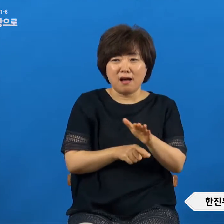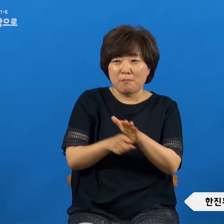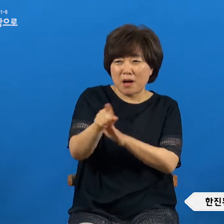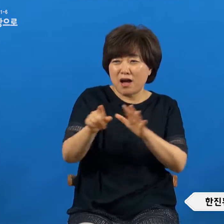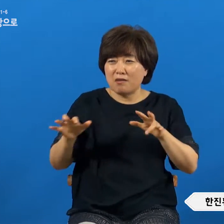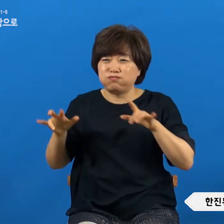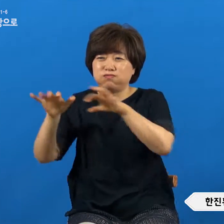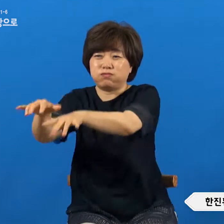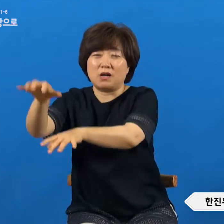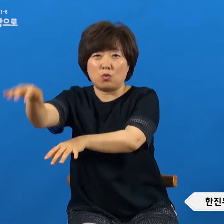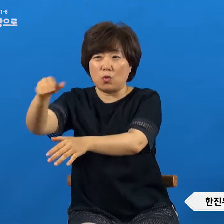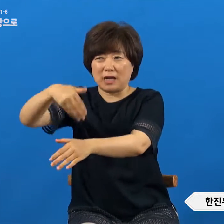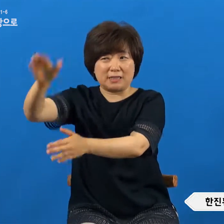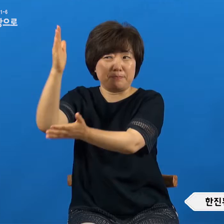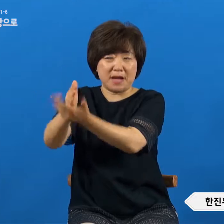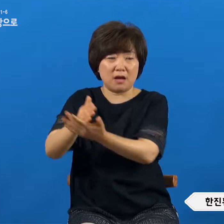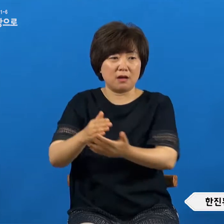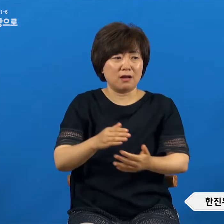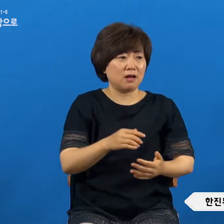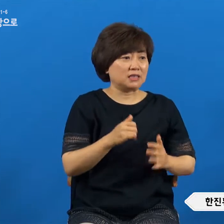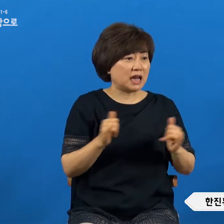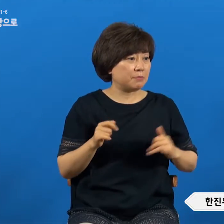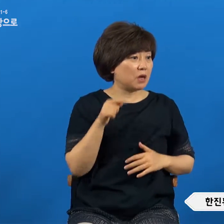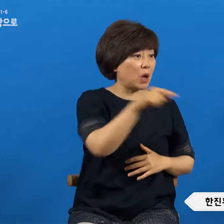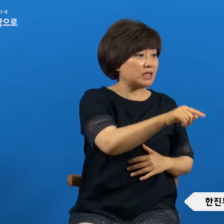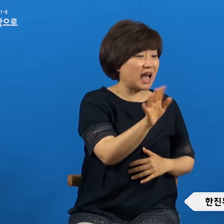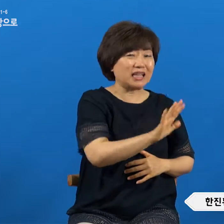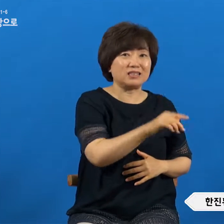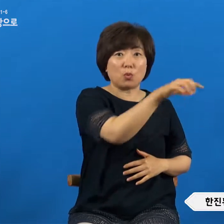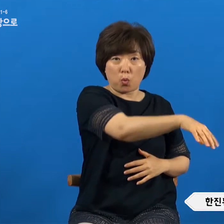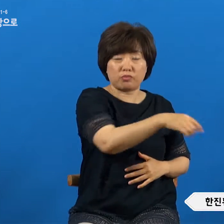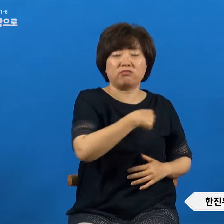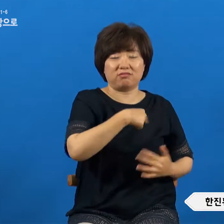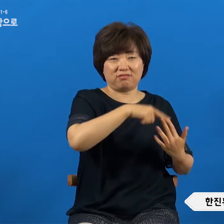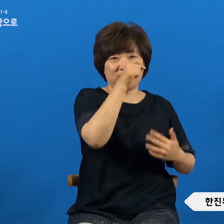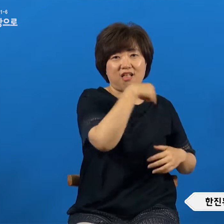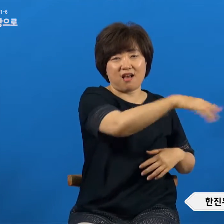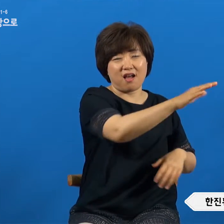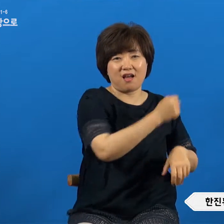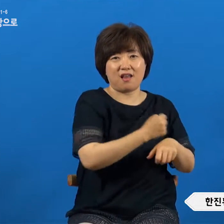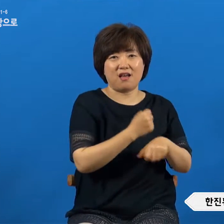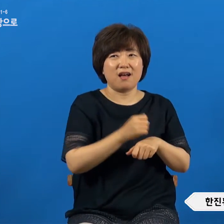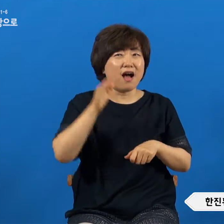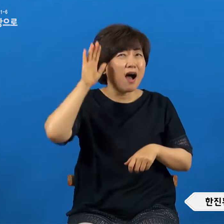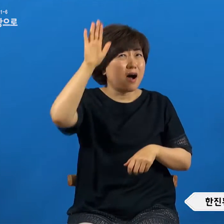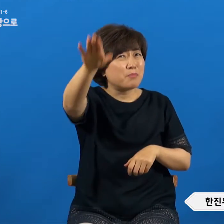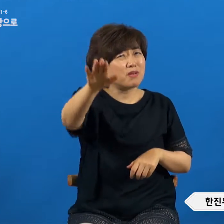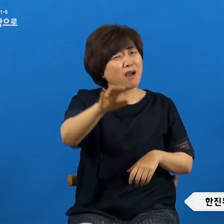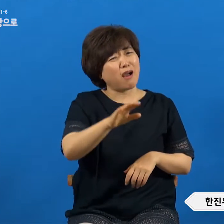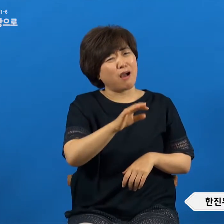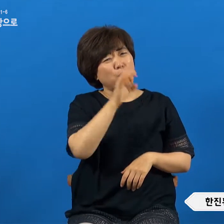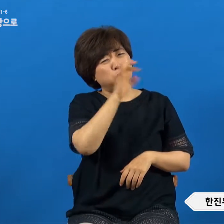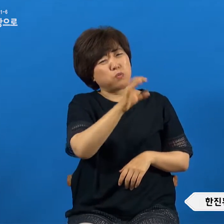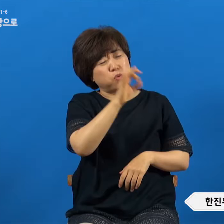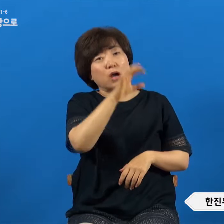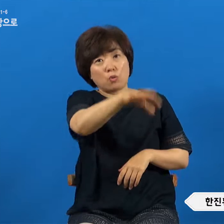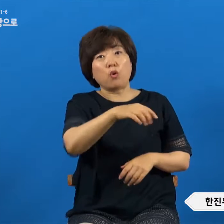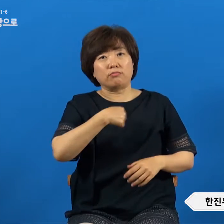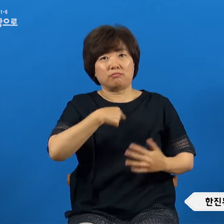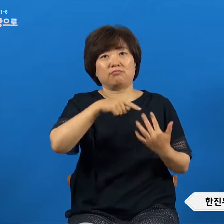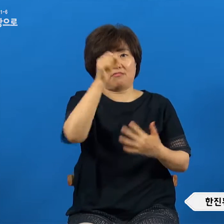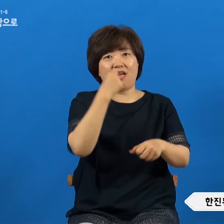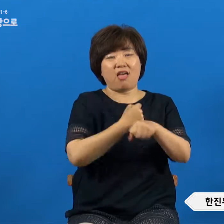모여드는 곳에는 가지 말고 아무도 가지 않는 곳으로 가라. 여섯째, 장래성이 전혀 없다고 생각되는 곳으로